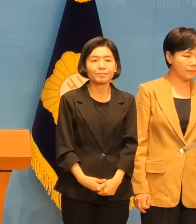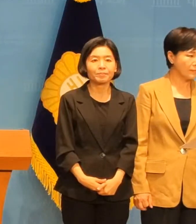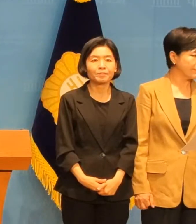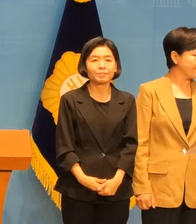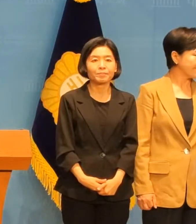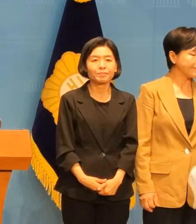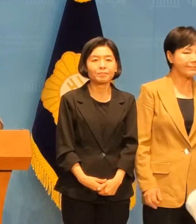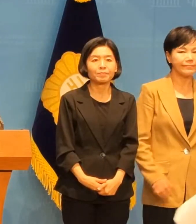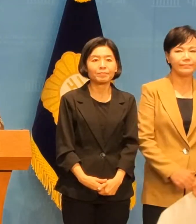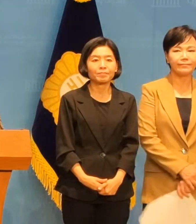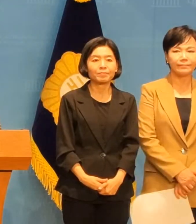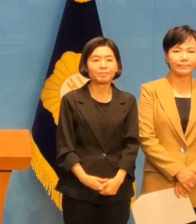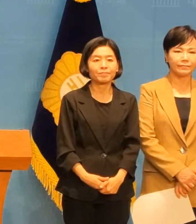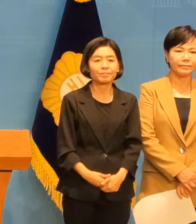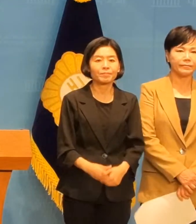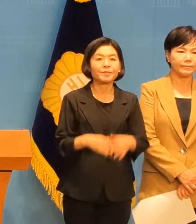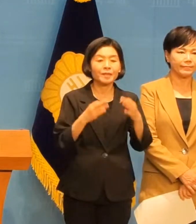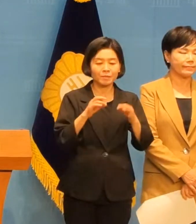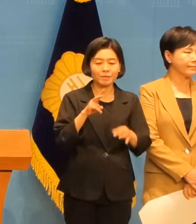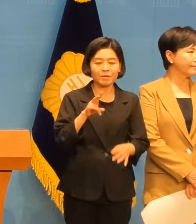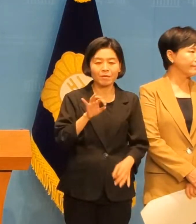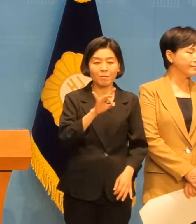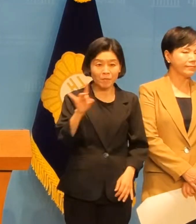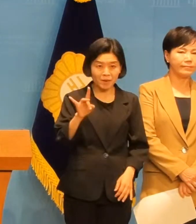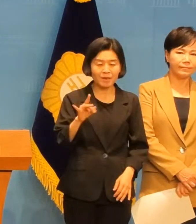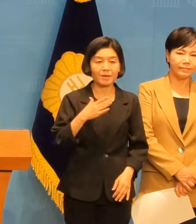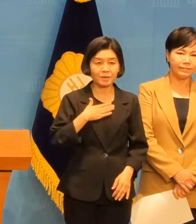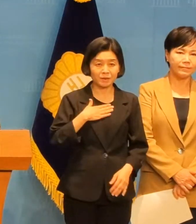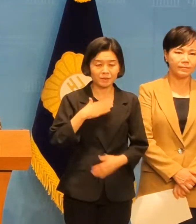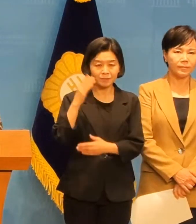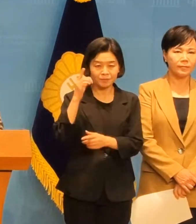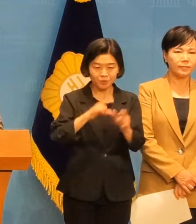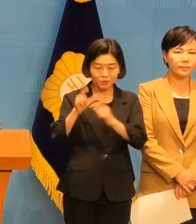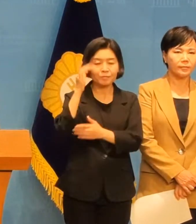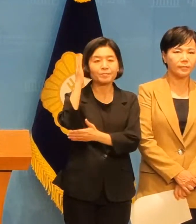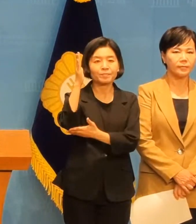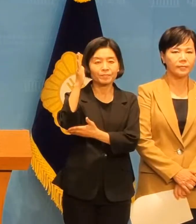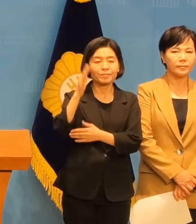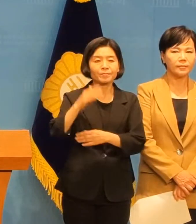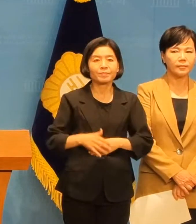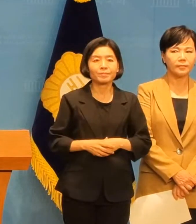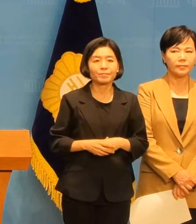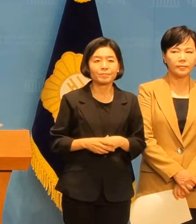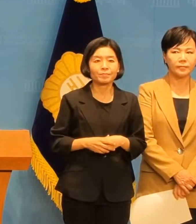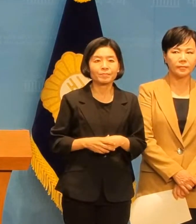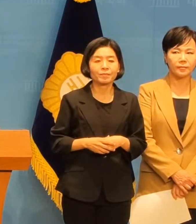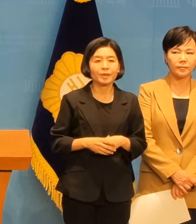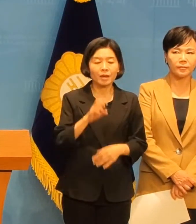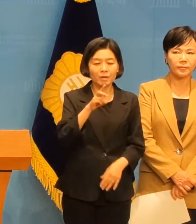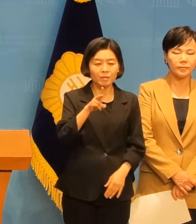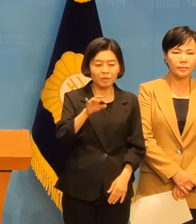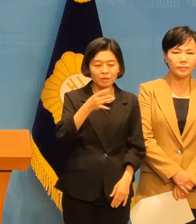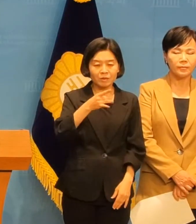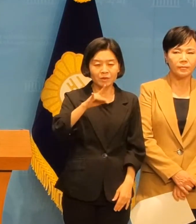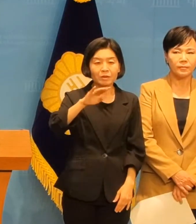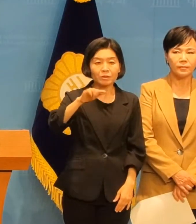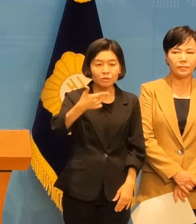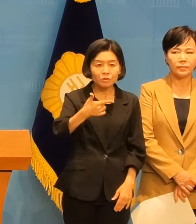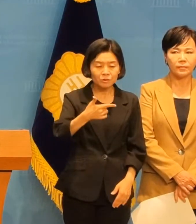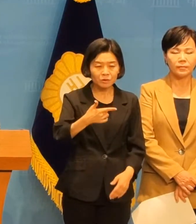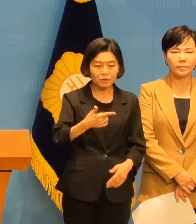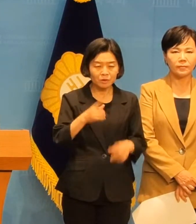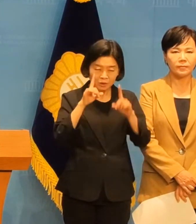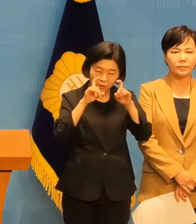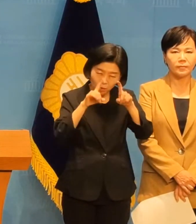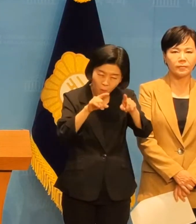예, 국회의원 김영배입니다. 덧붙여서 한 말씀 드리겠습니다. 이번 명태균 게이트와 관련해서